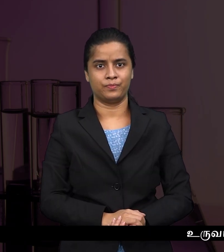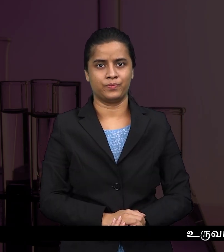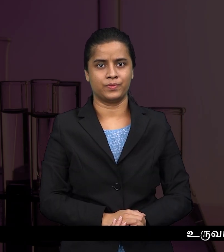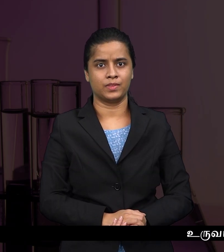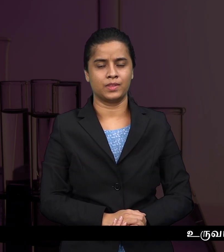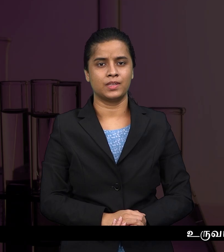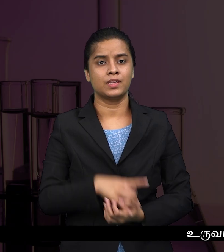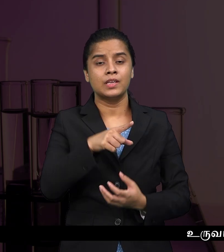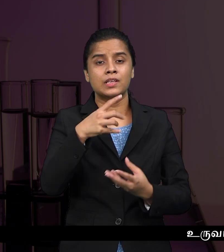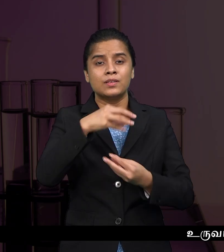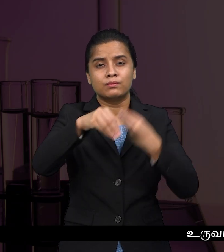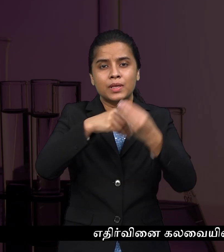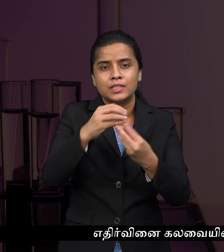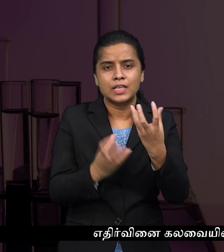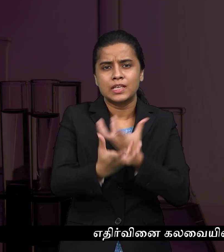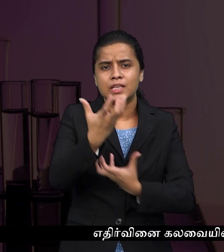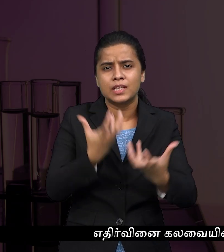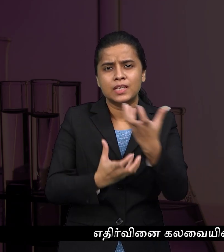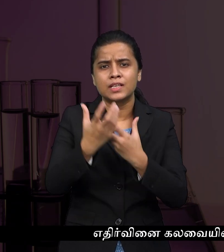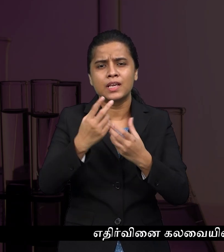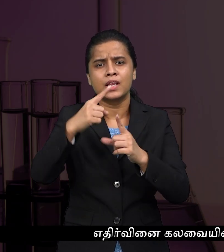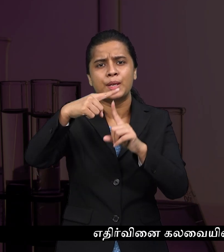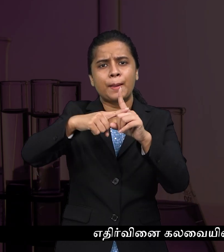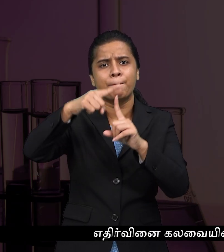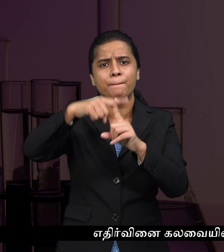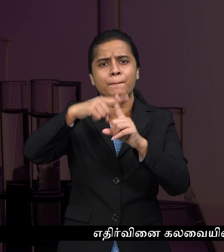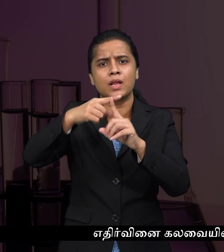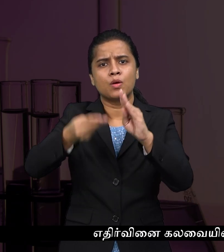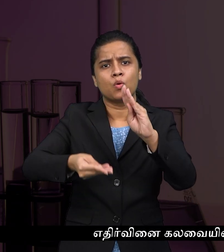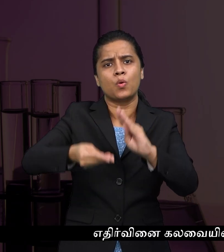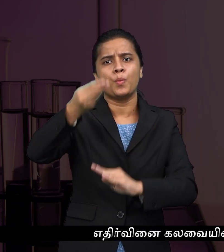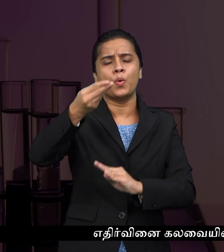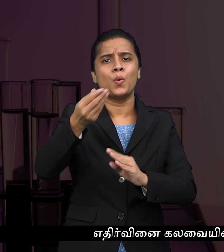உருவான வெப்பமானது எதிர்வினை கலவையின் வெப்பநிலையை உயர்த்துகிறது.